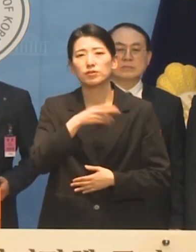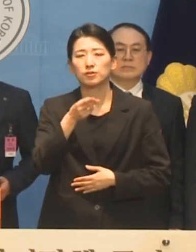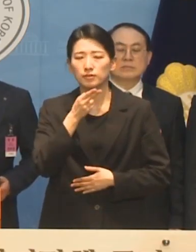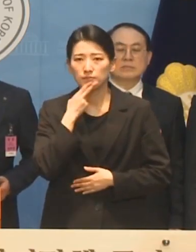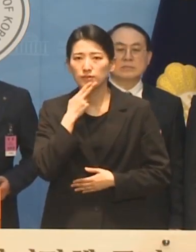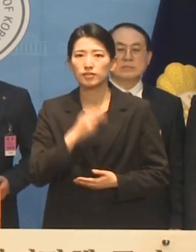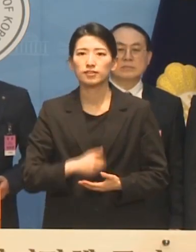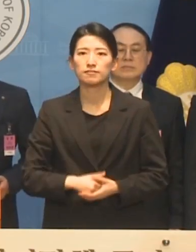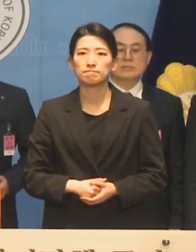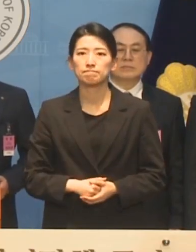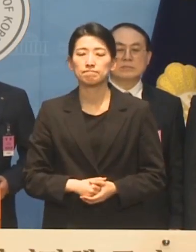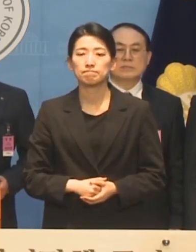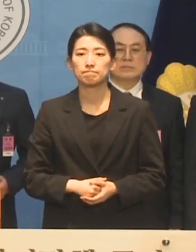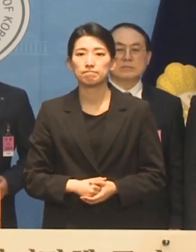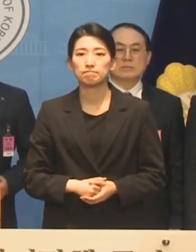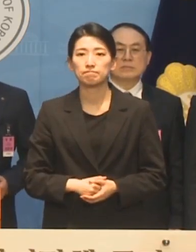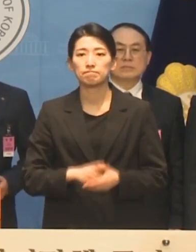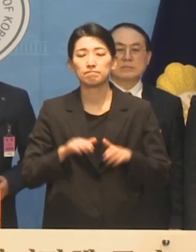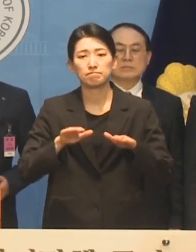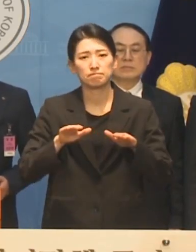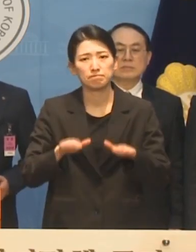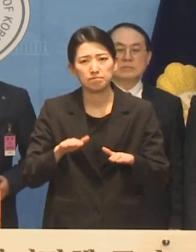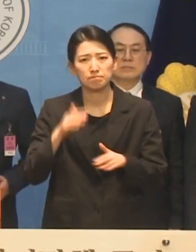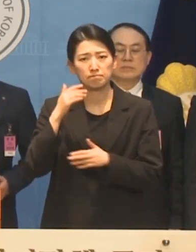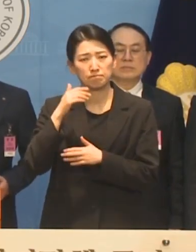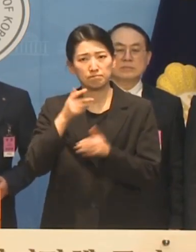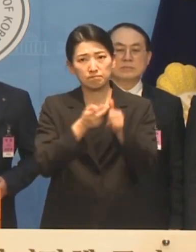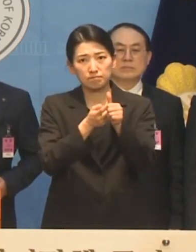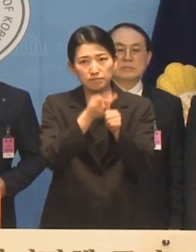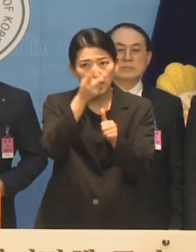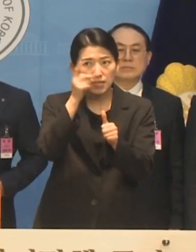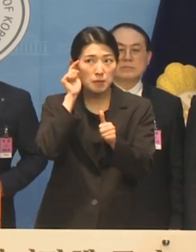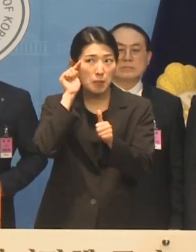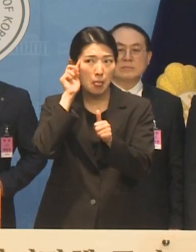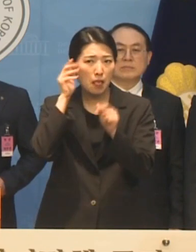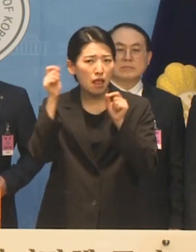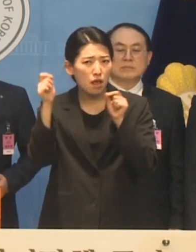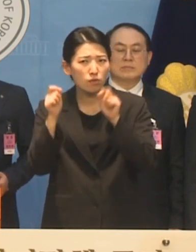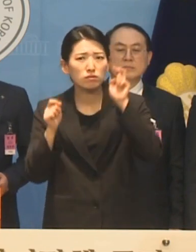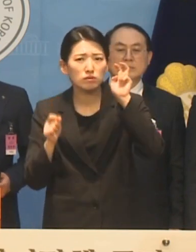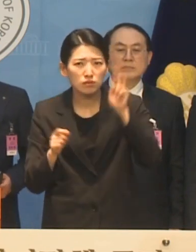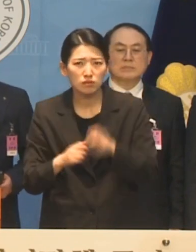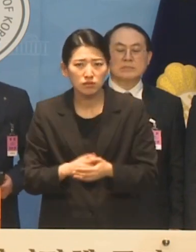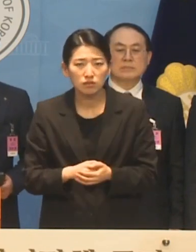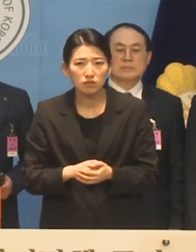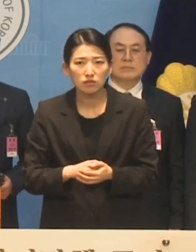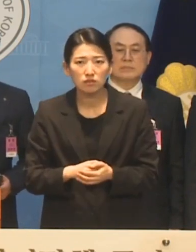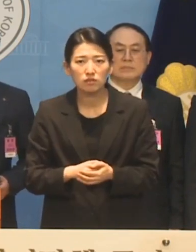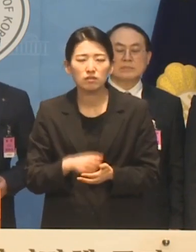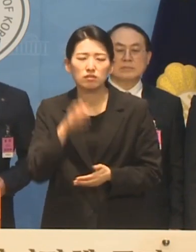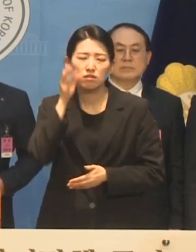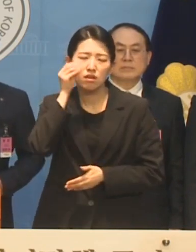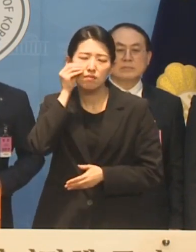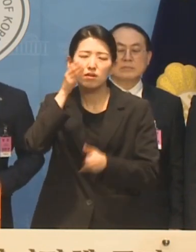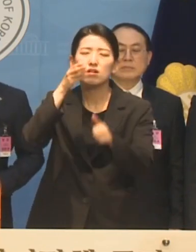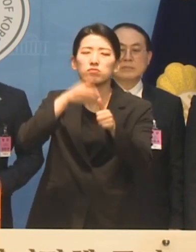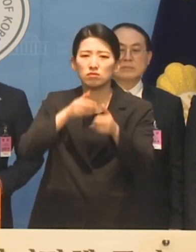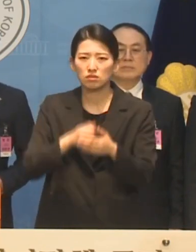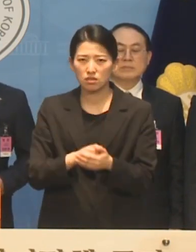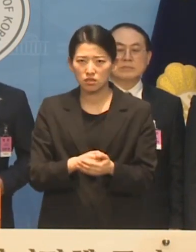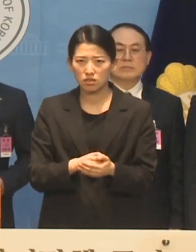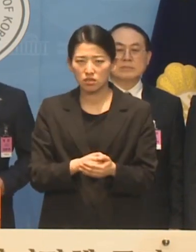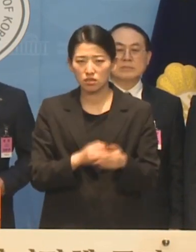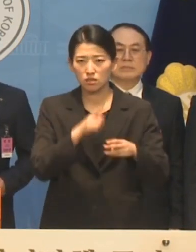것이라고 하는 이런 예측들이 있사온데 부디 부탁드리오니 대통령의 이 탄핵은 악한 자들에